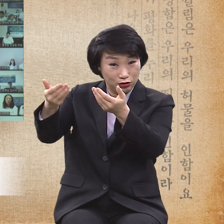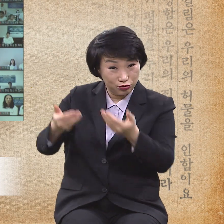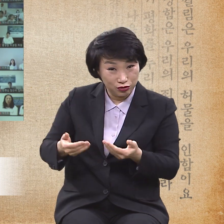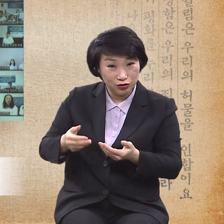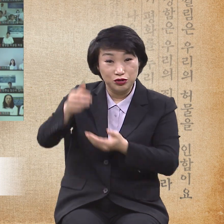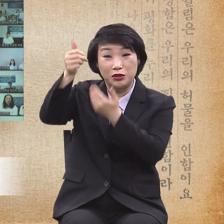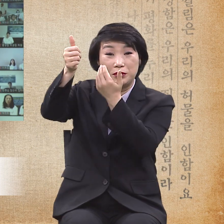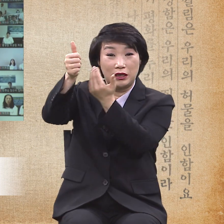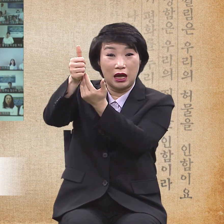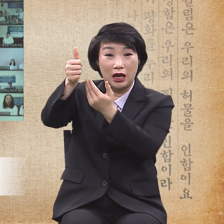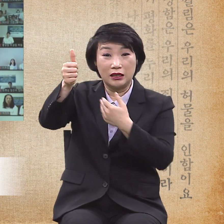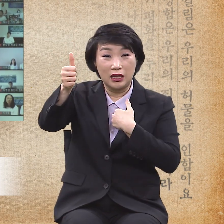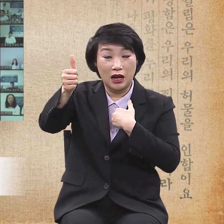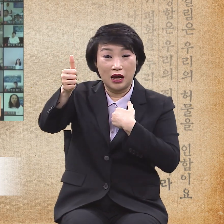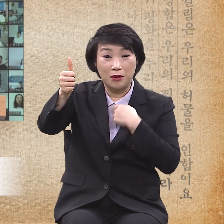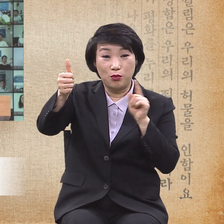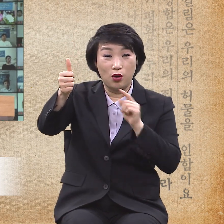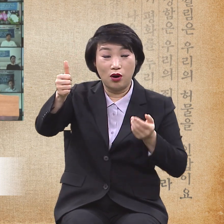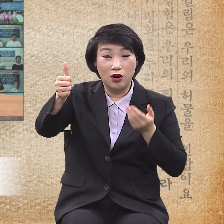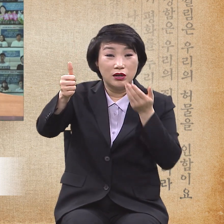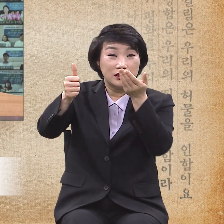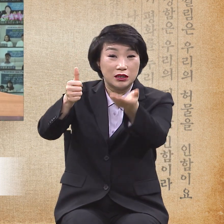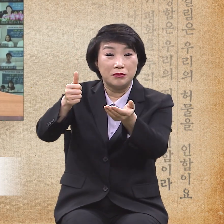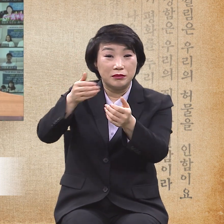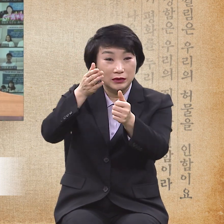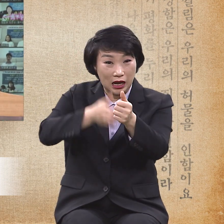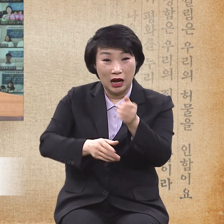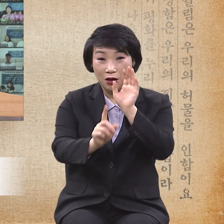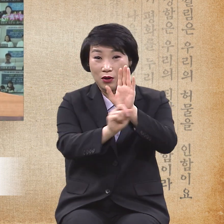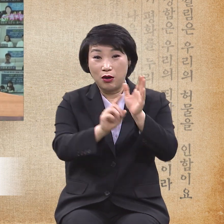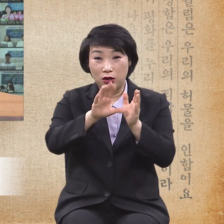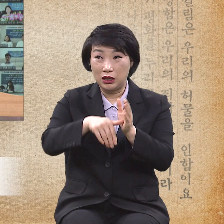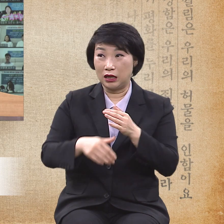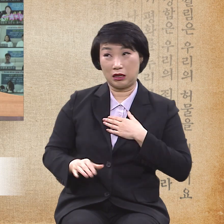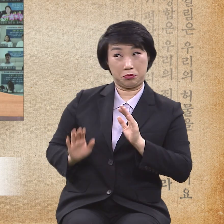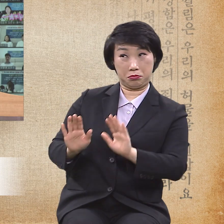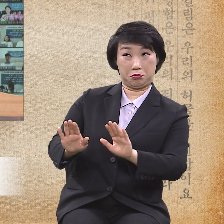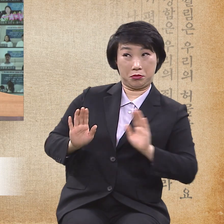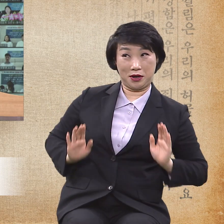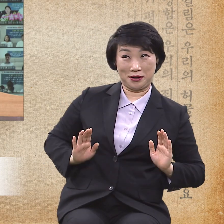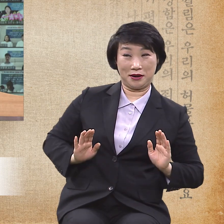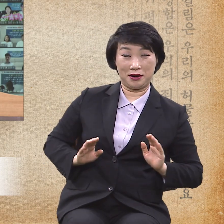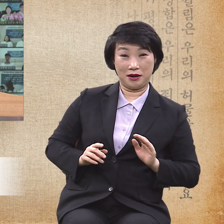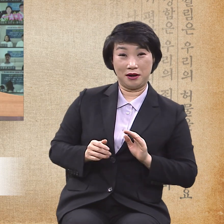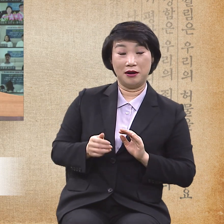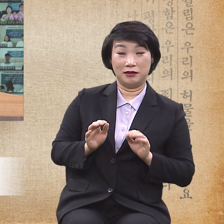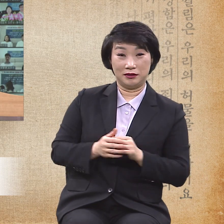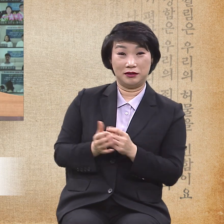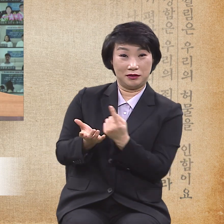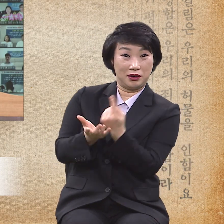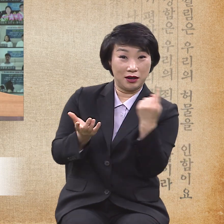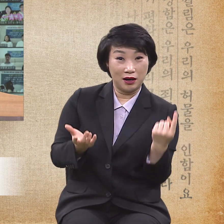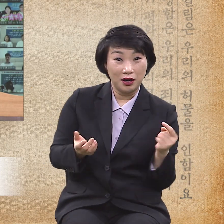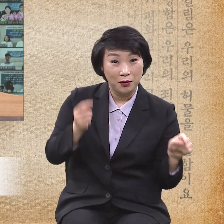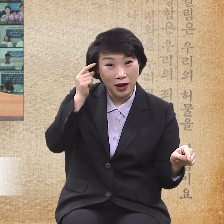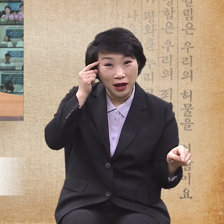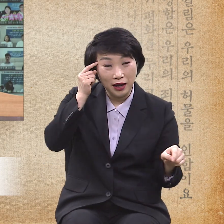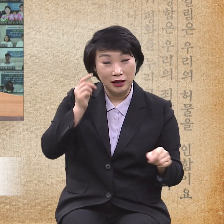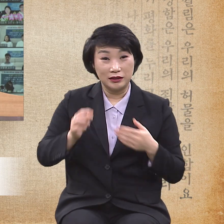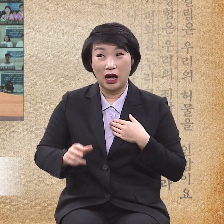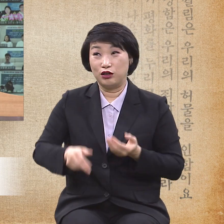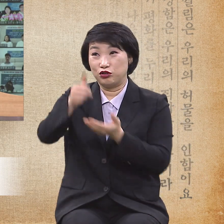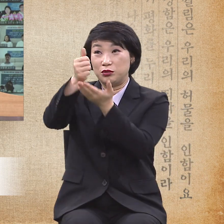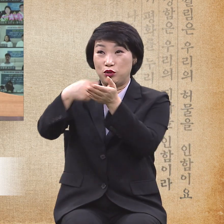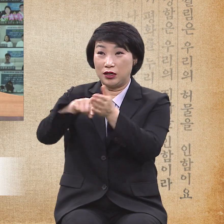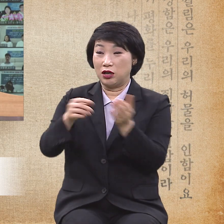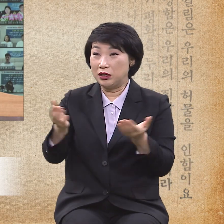사랑하신 분을 향해서 무엇을 하자고 할 때 자기는 빠져. 왜? 나는 주를 위해서